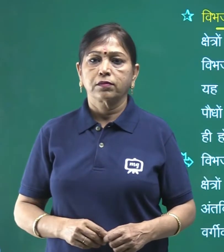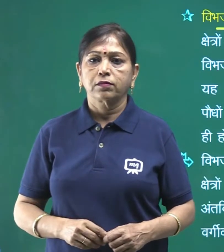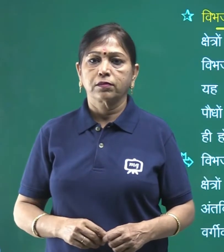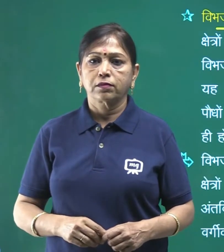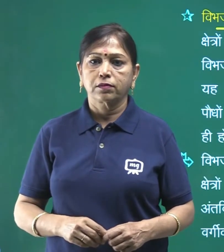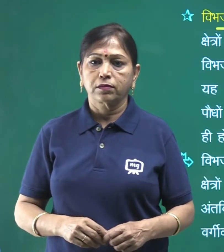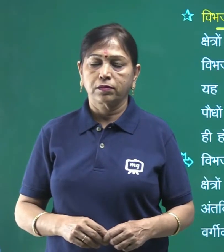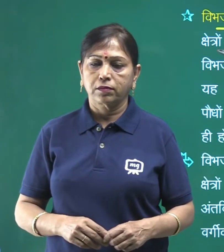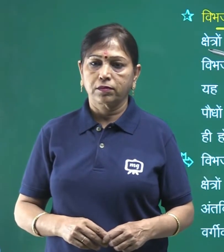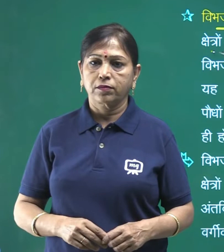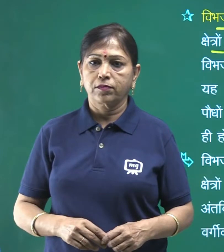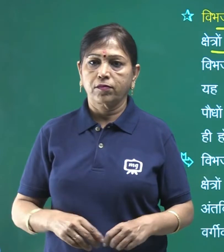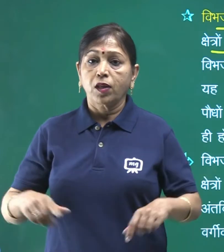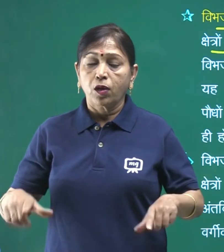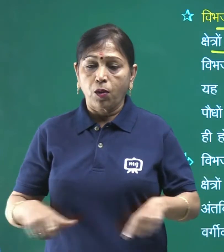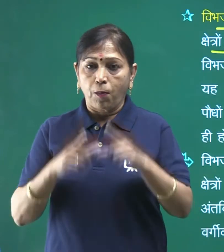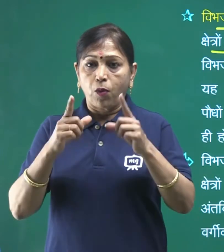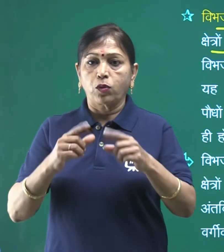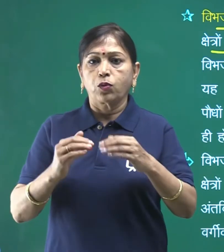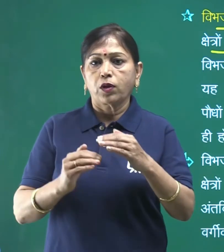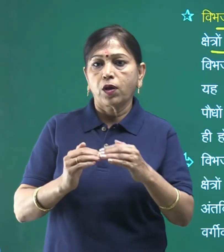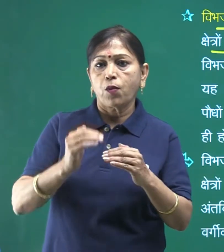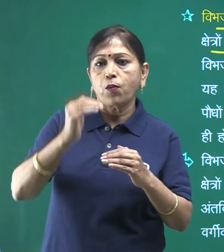पौधों के वृद्धि वाले क्षेत्रों में